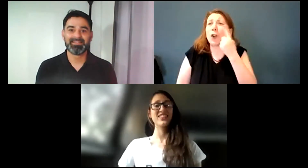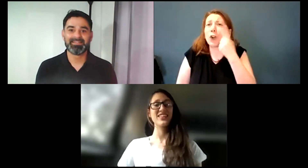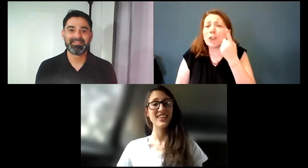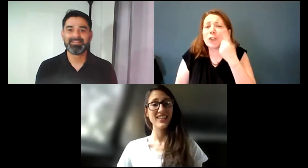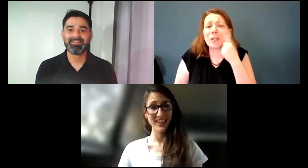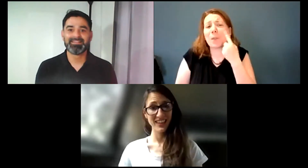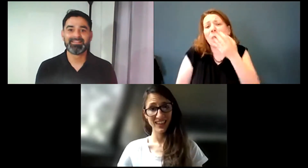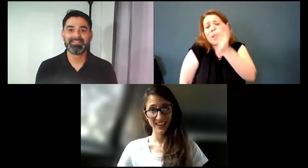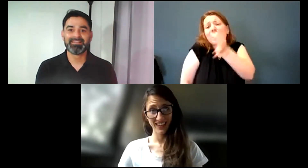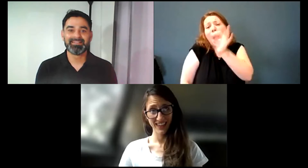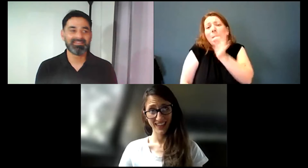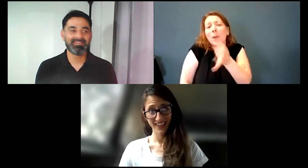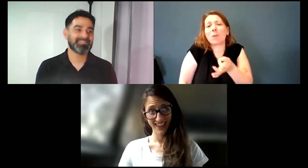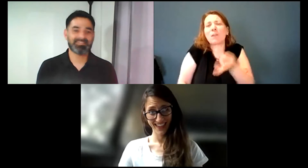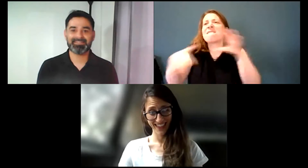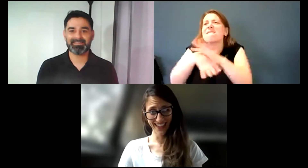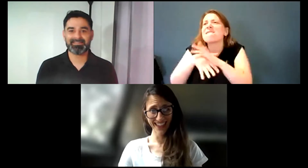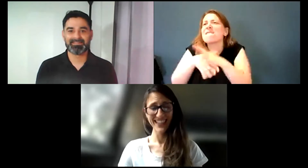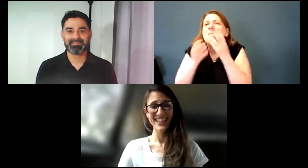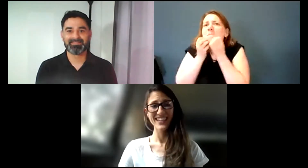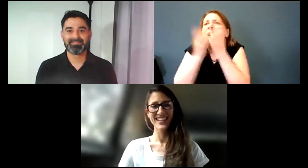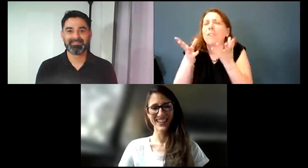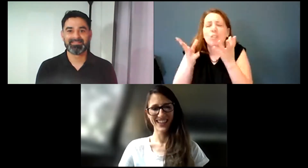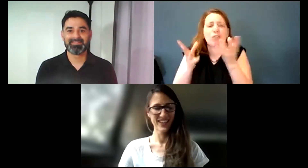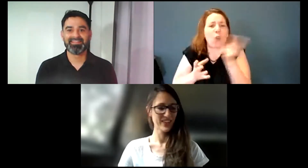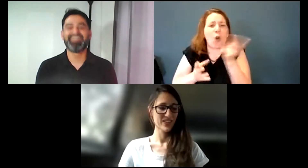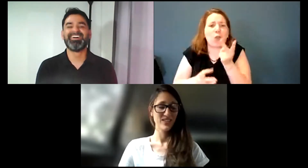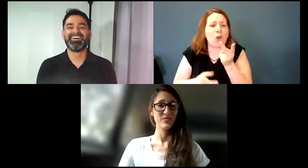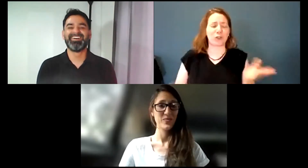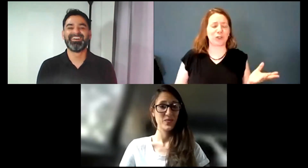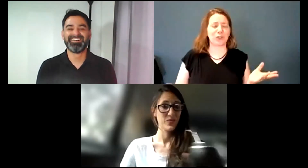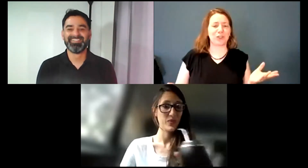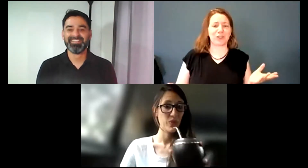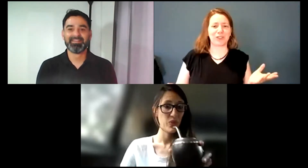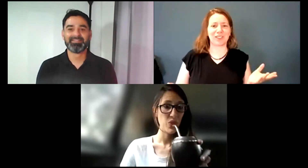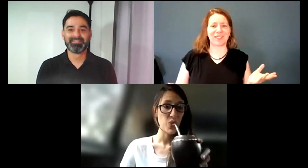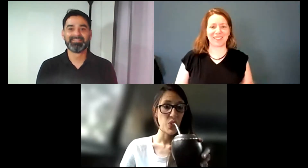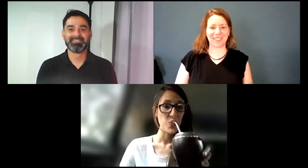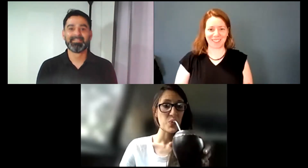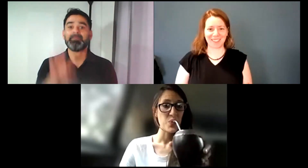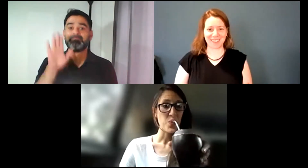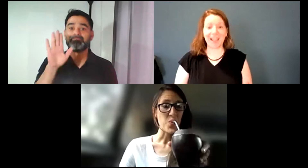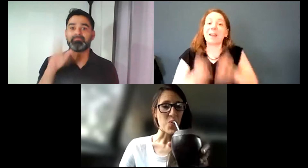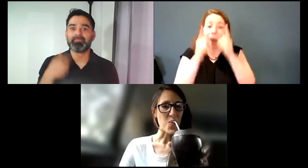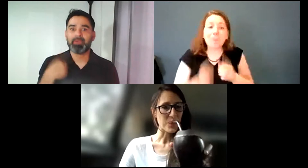lo espectaculares que son. No, y aparte los conocemos los tiempos y ellos nos conocen nuestros tiempos también.